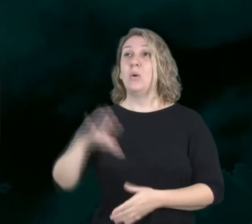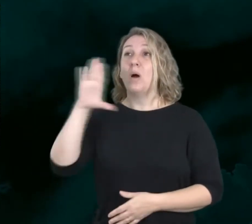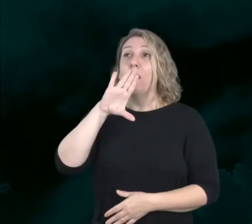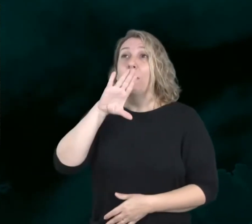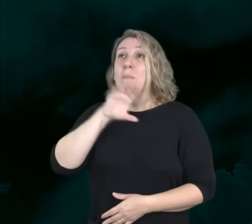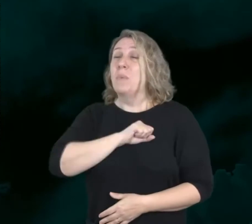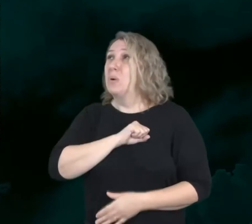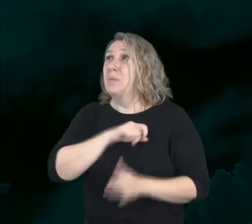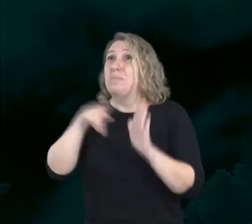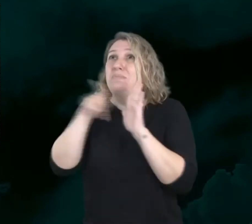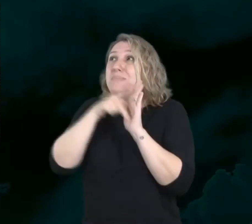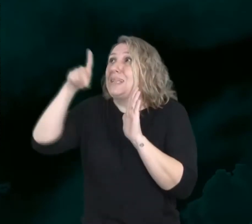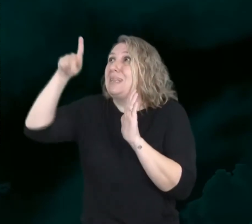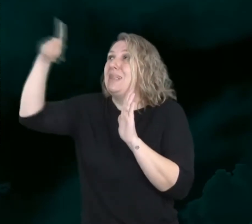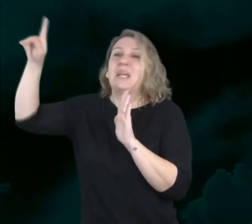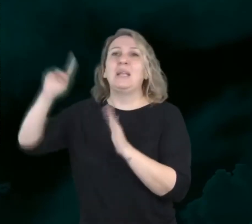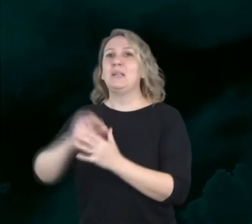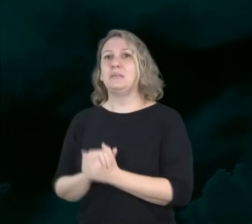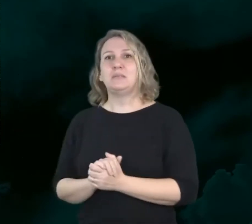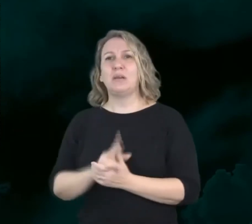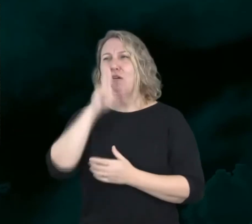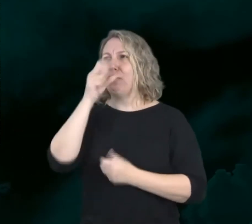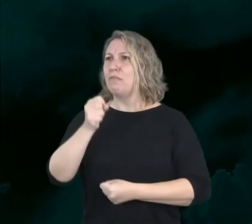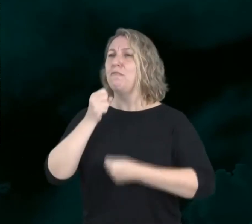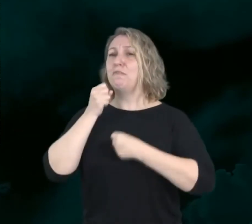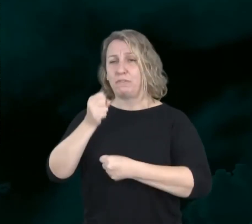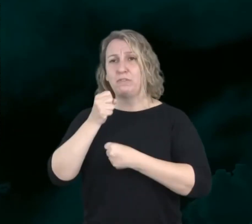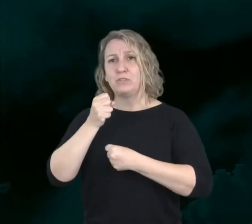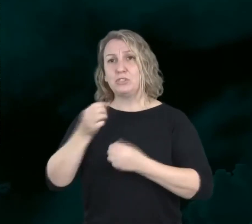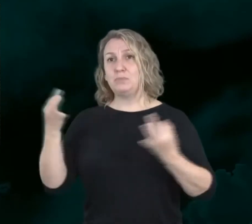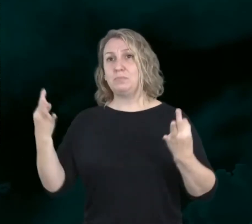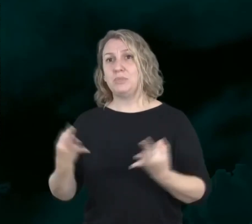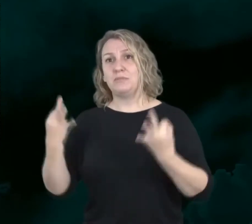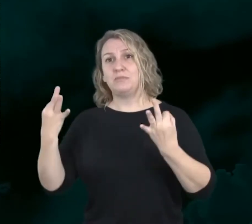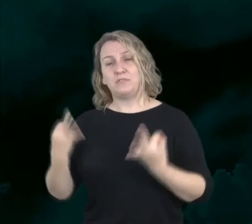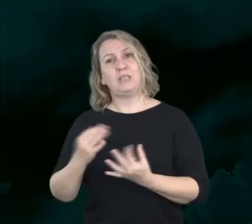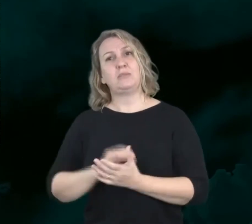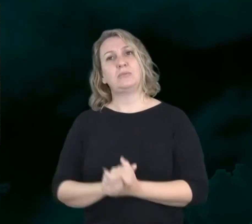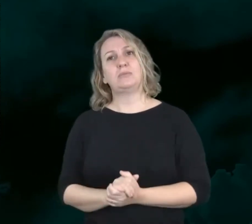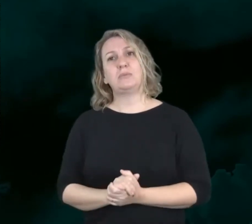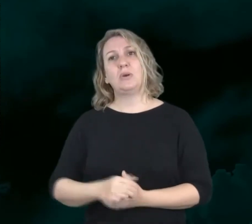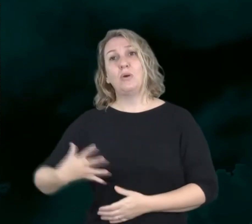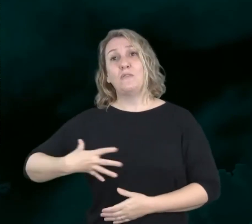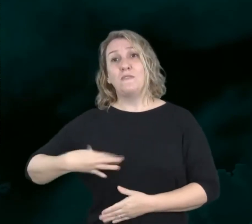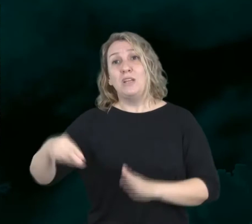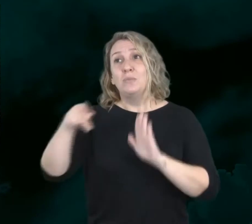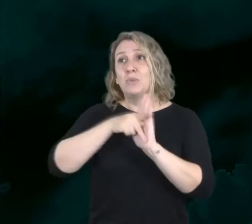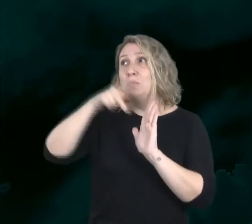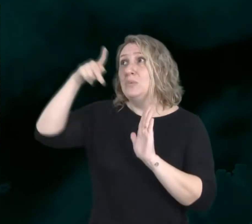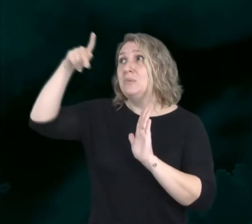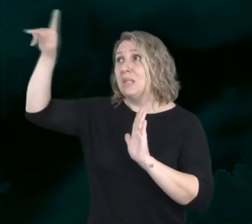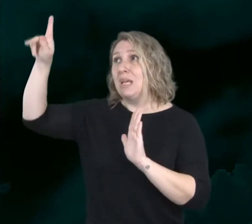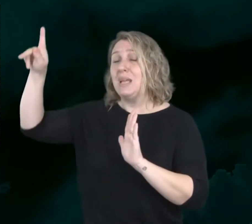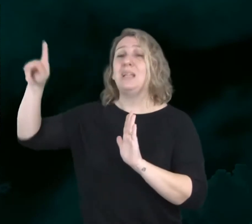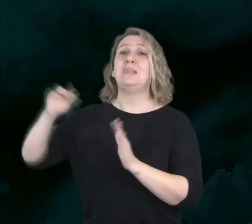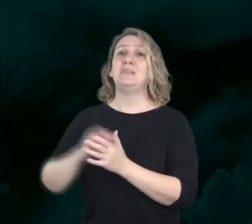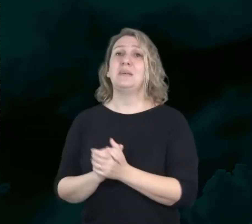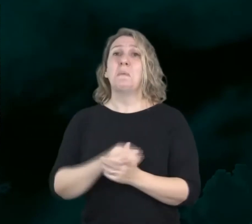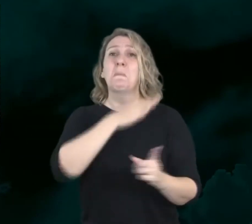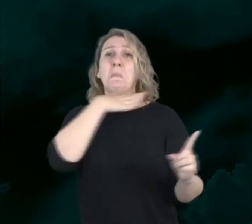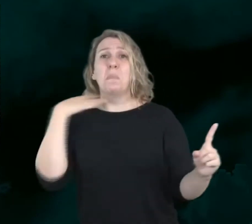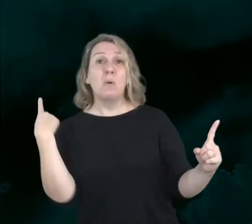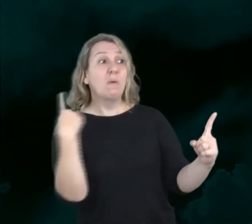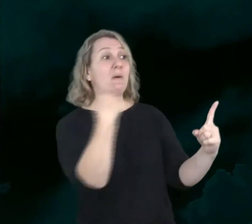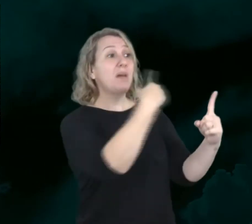Deus deu a si mesmo, deu o seu próprio Filho, né, para nós, e Deus também sacrificou seu único Filho, é